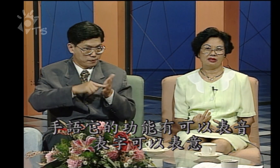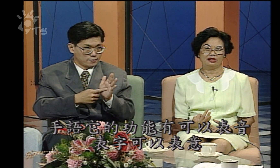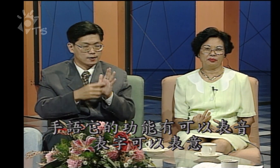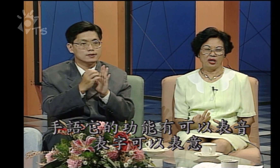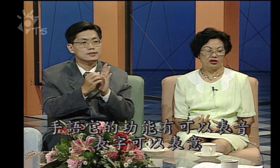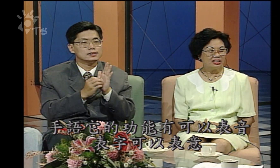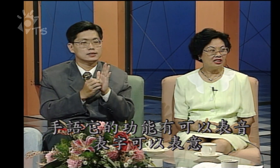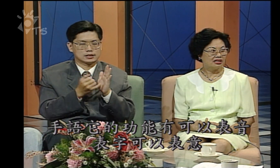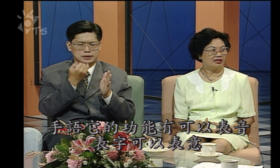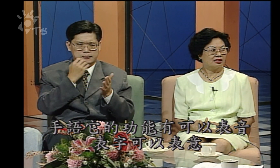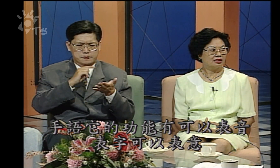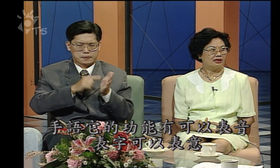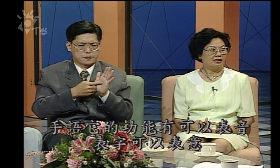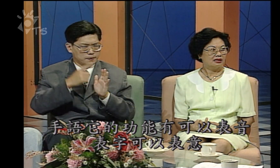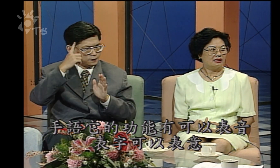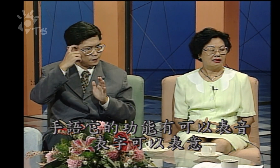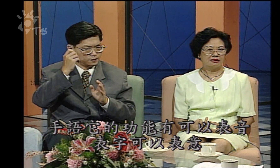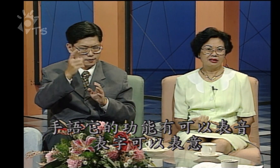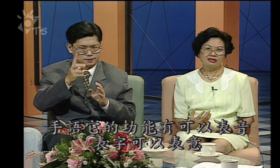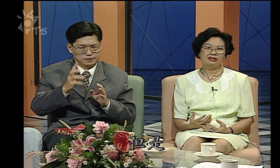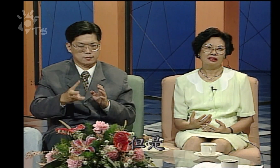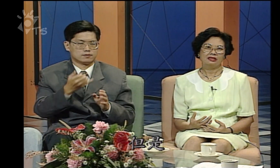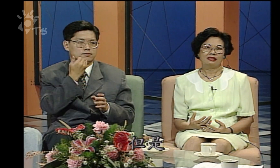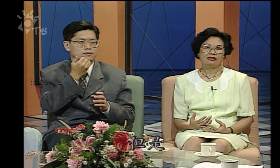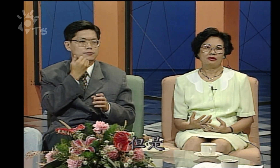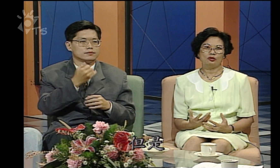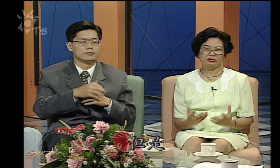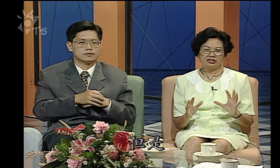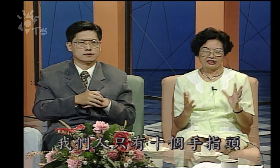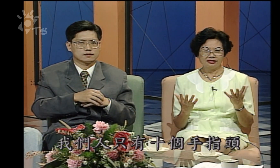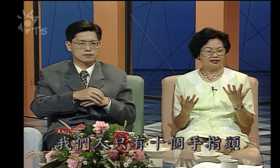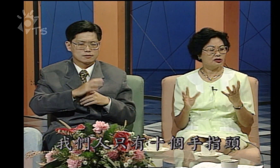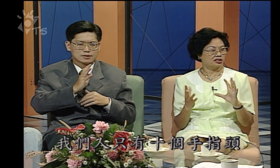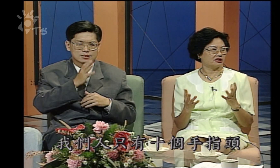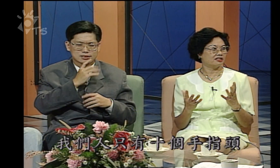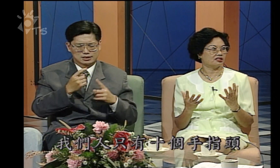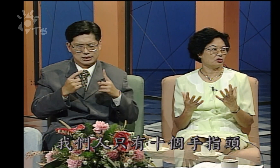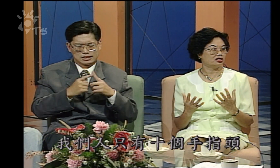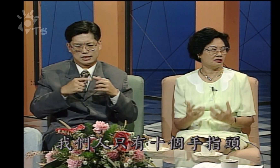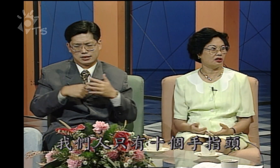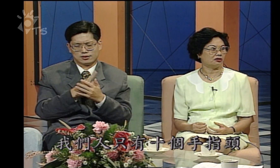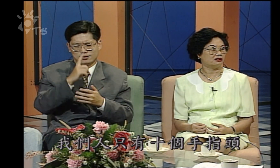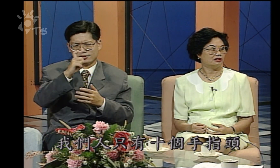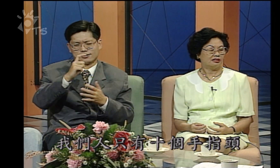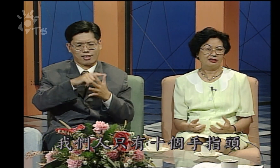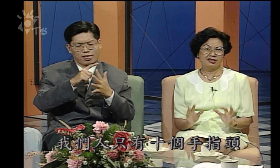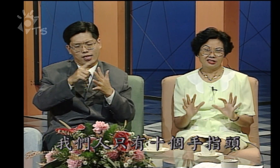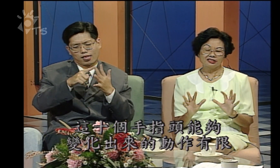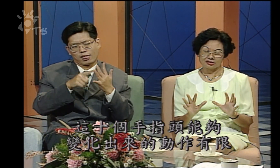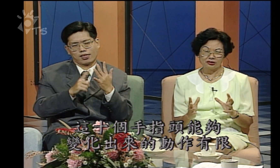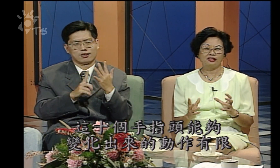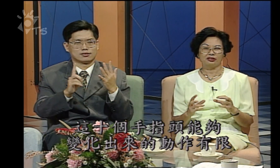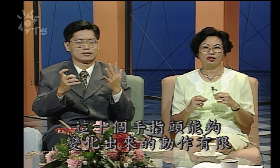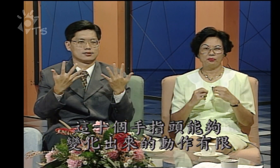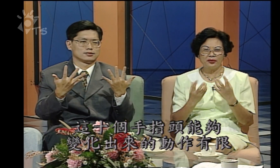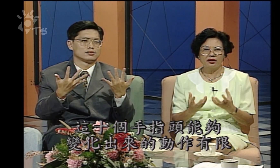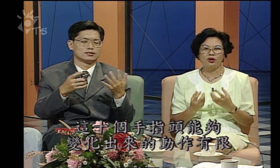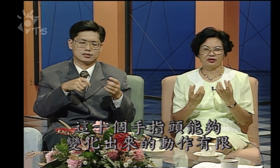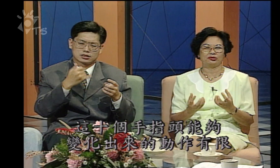以表意。但是我们人只有十个手指头，这十个手指头能够变化出来